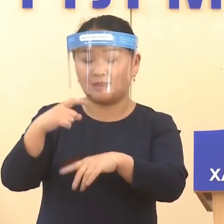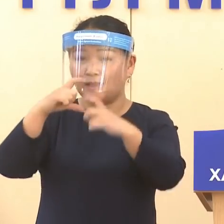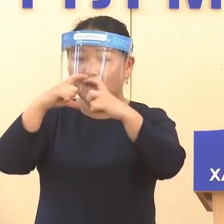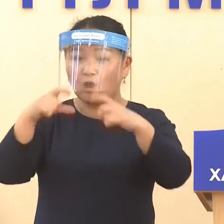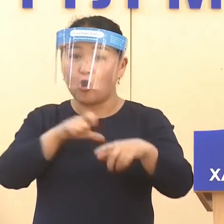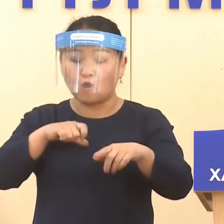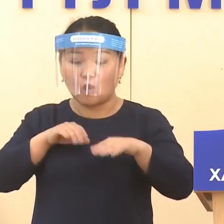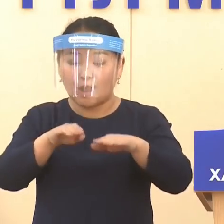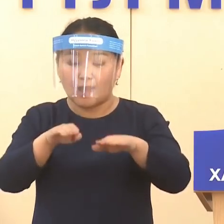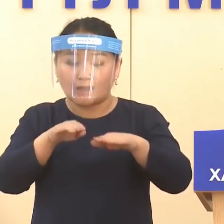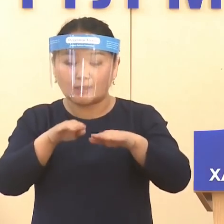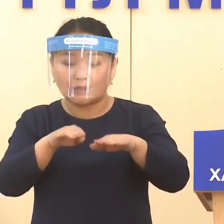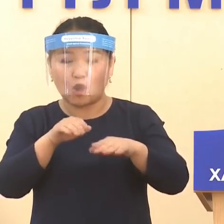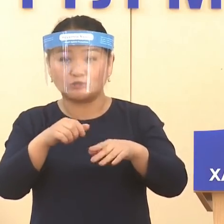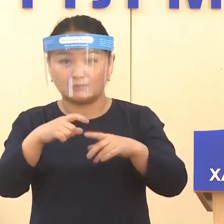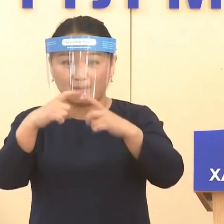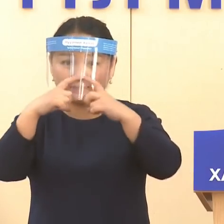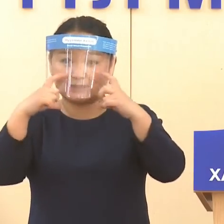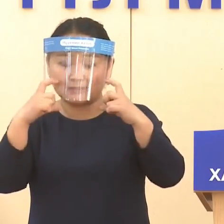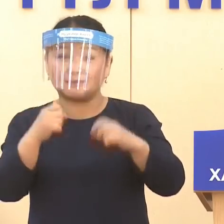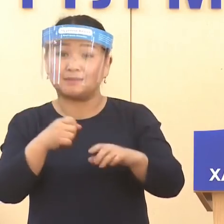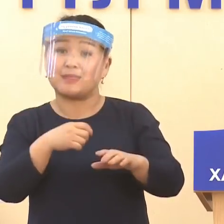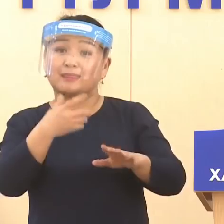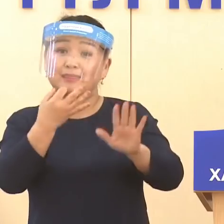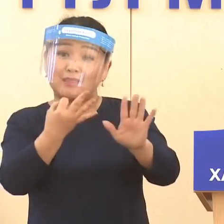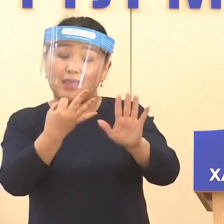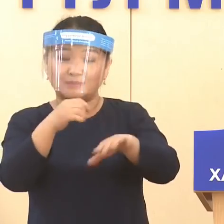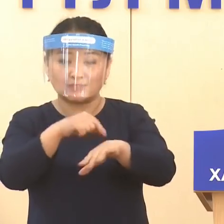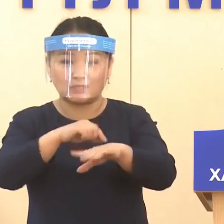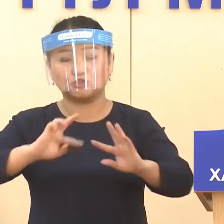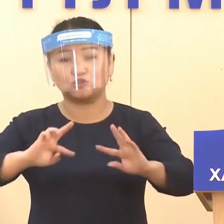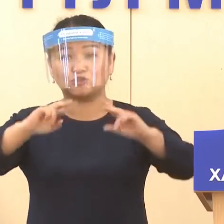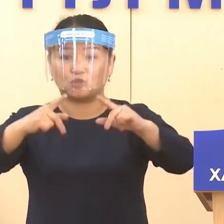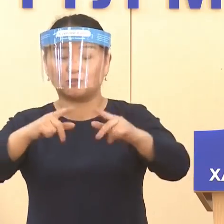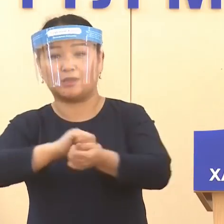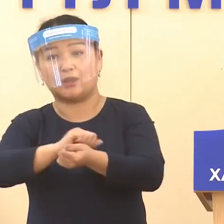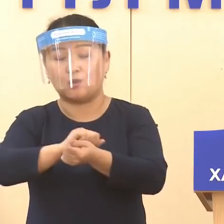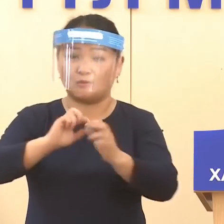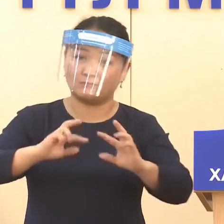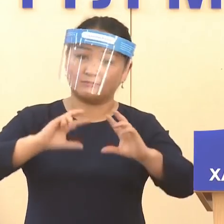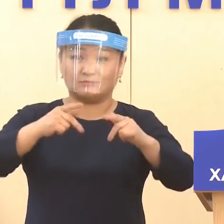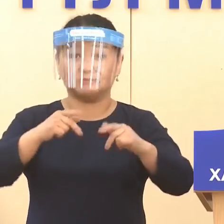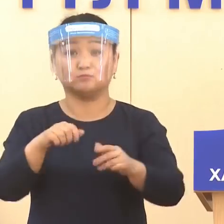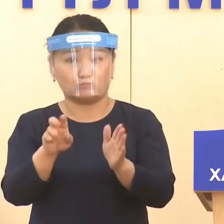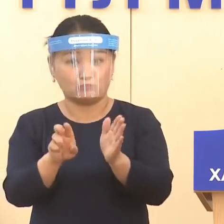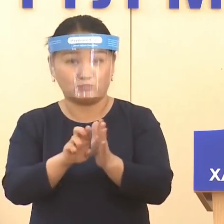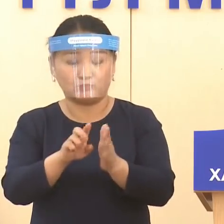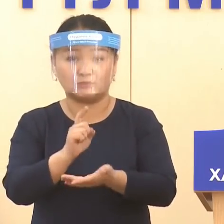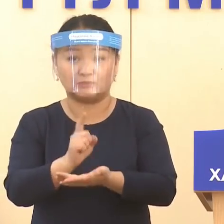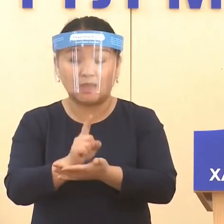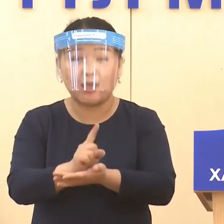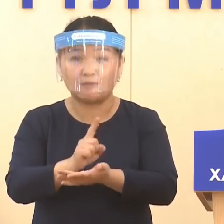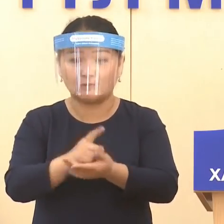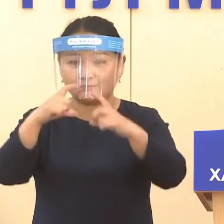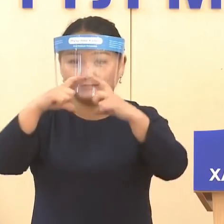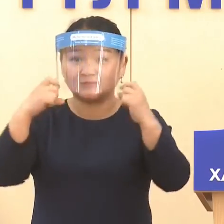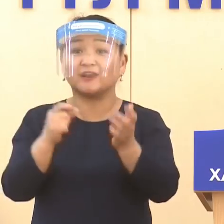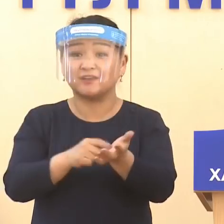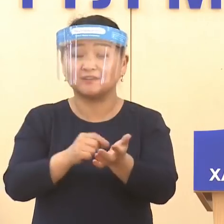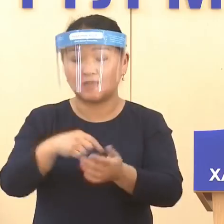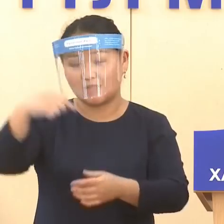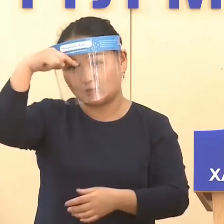эндүүдч зөөх ийм зөвлөмж өгсөн байгаа. Ийм учраас зах худалдаа эрхлэгч байгаа хүмүүс зайлшгүй одоо амны хаалт зүүх ёстой гэдгийг